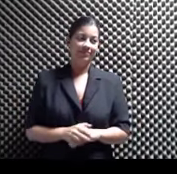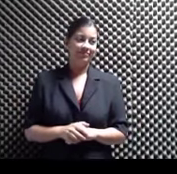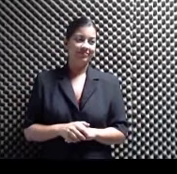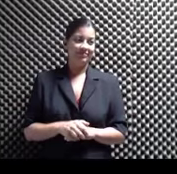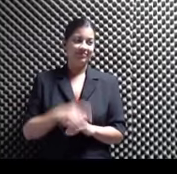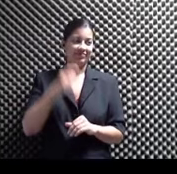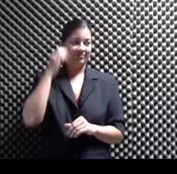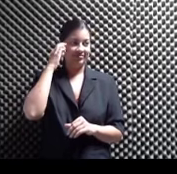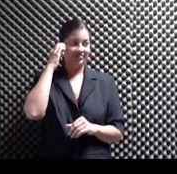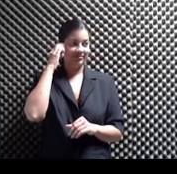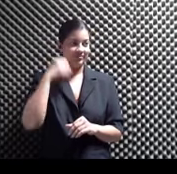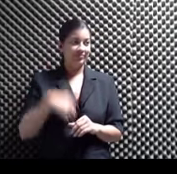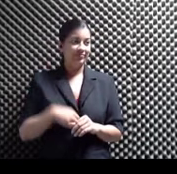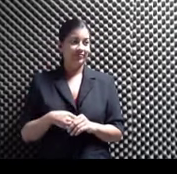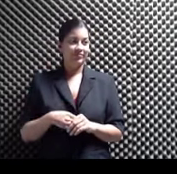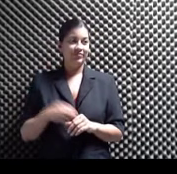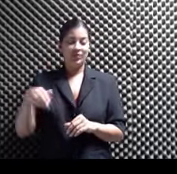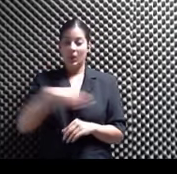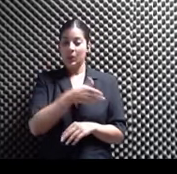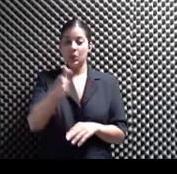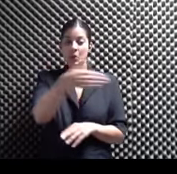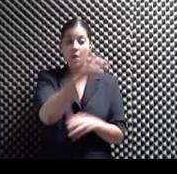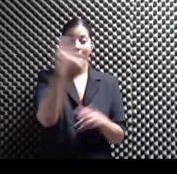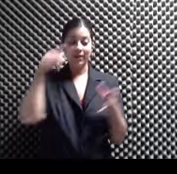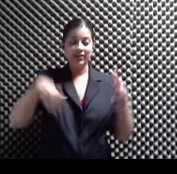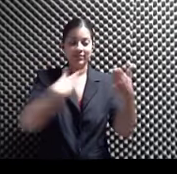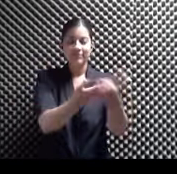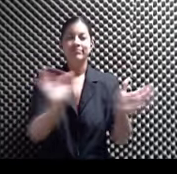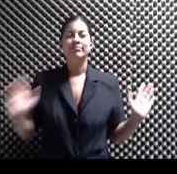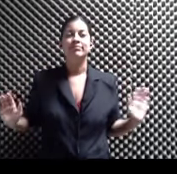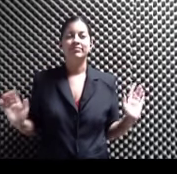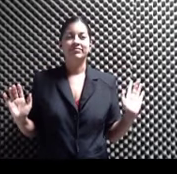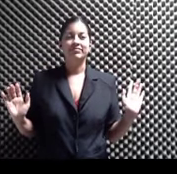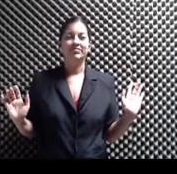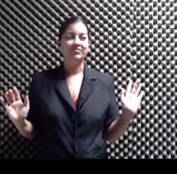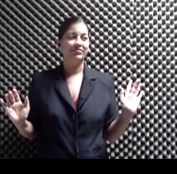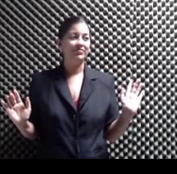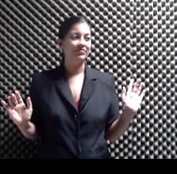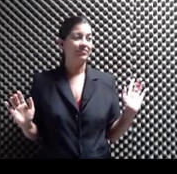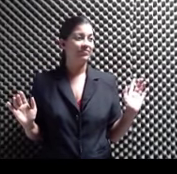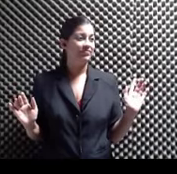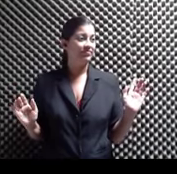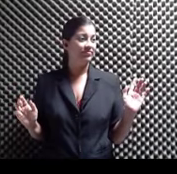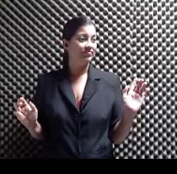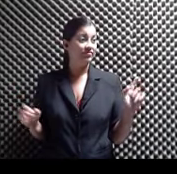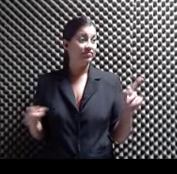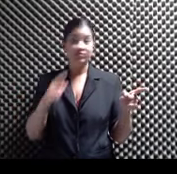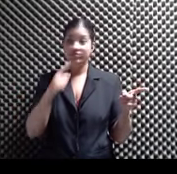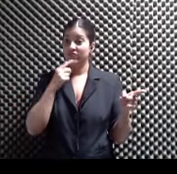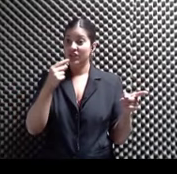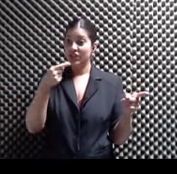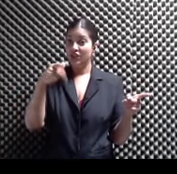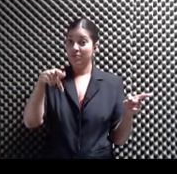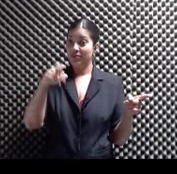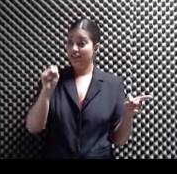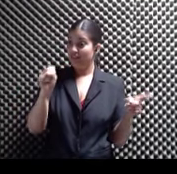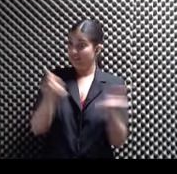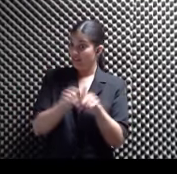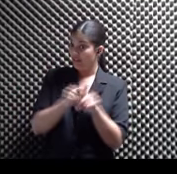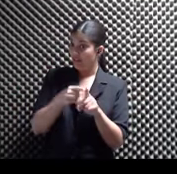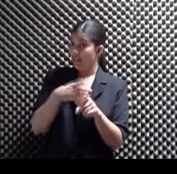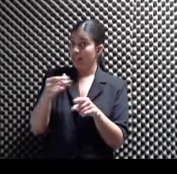volver a, como diría Don Chorito, voy por allí, y llegué. Ah, pues bien. Y no solo el GPS, porque a la misma vez estaba llamando